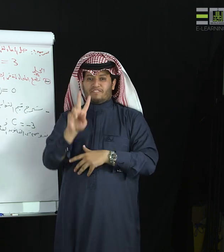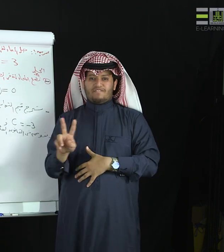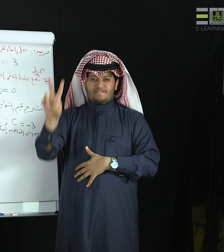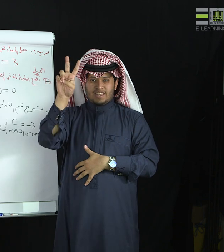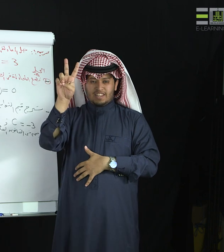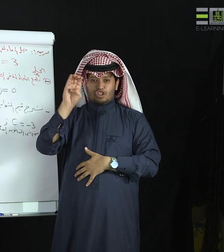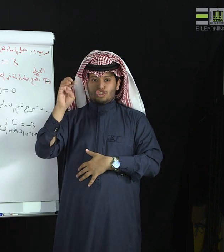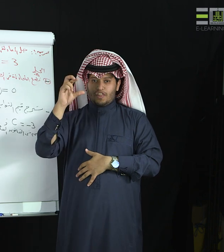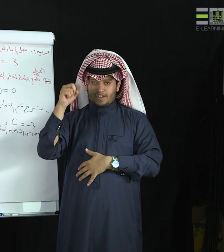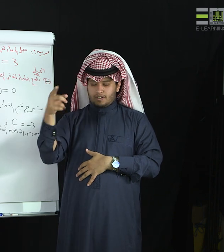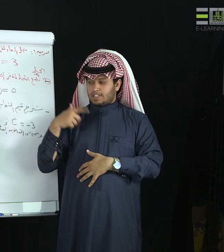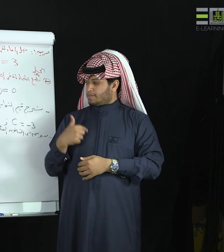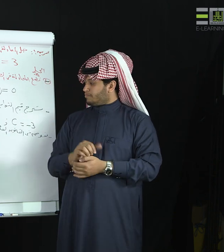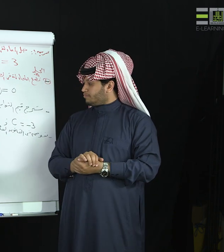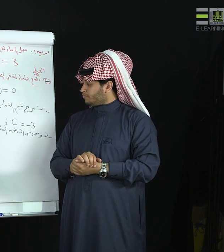بي تربيع